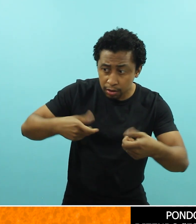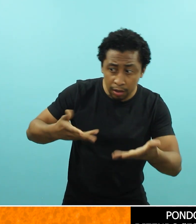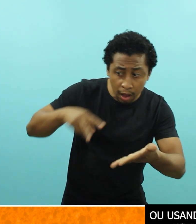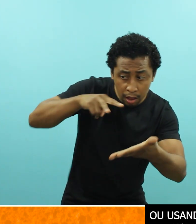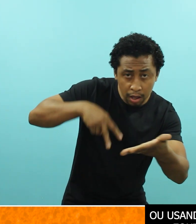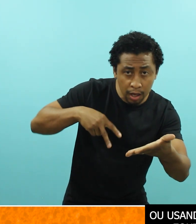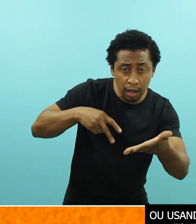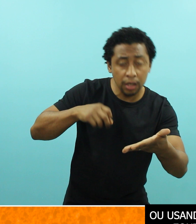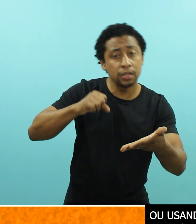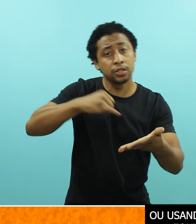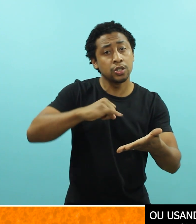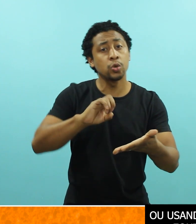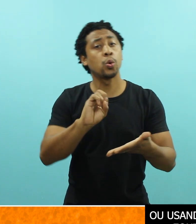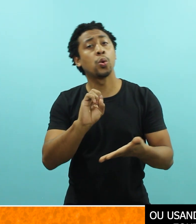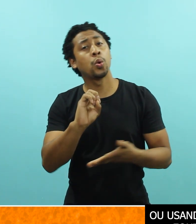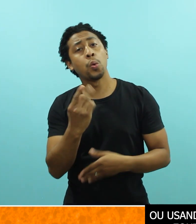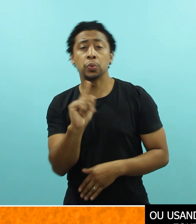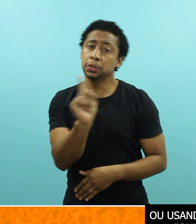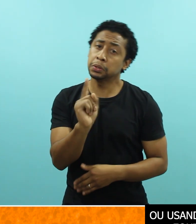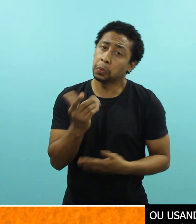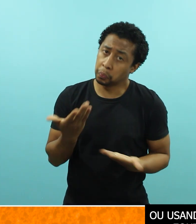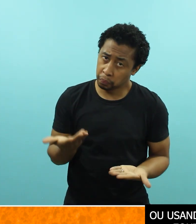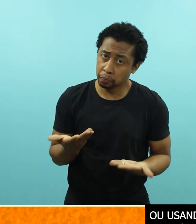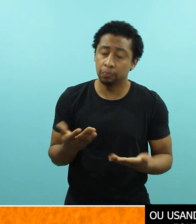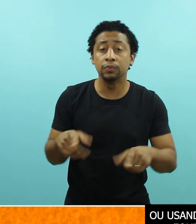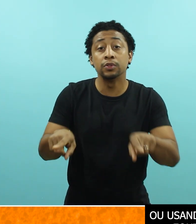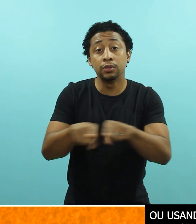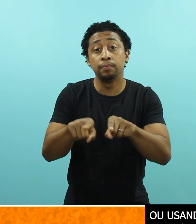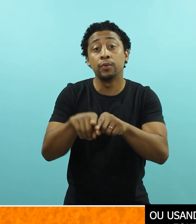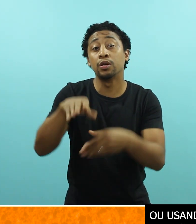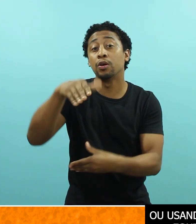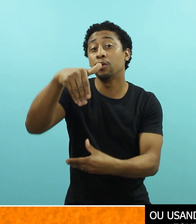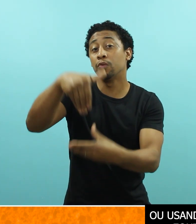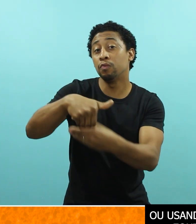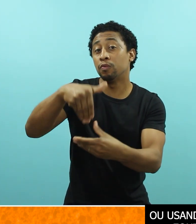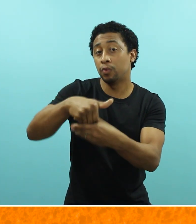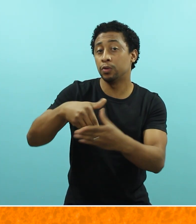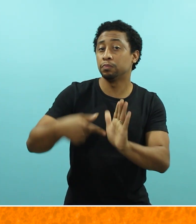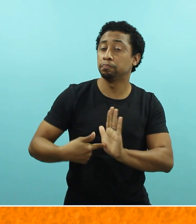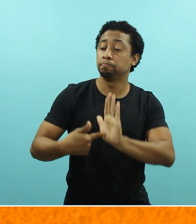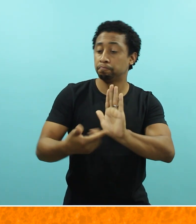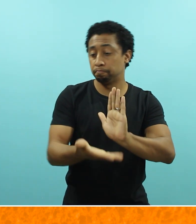votação" ou usando expressão equivalente.